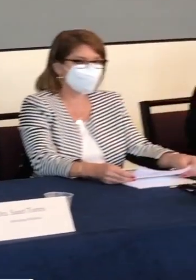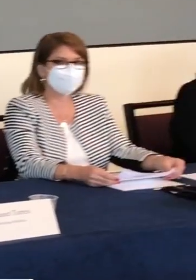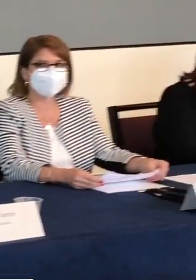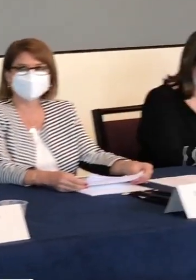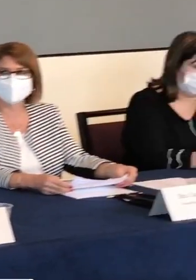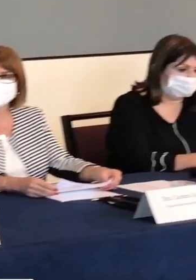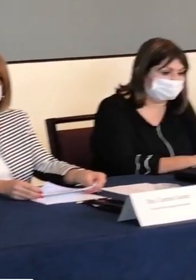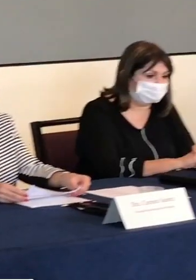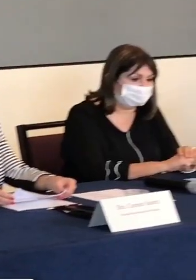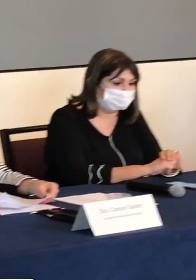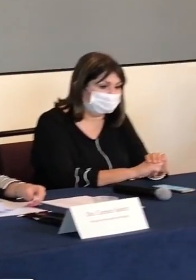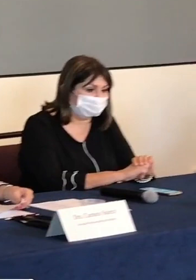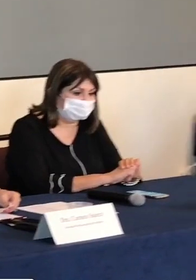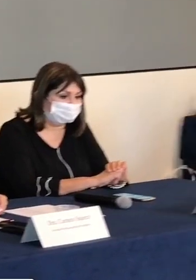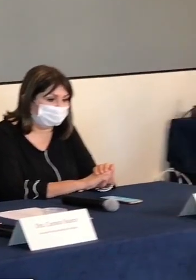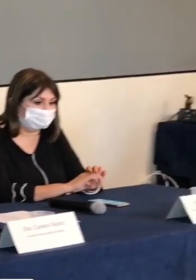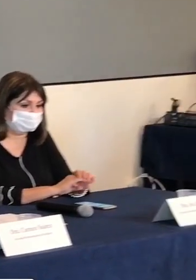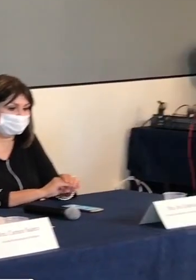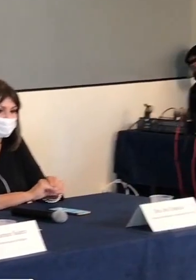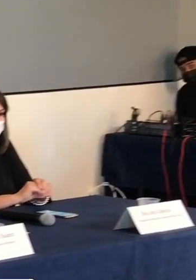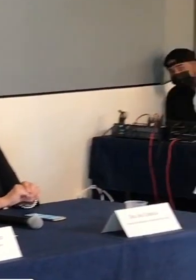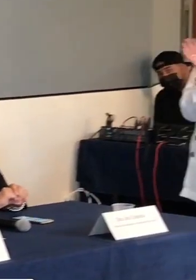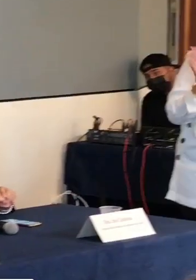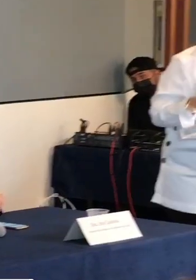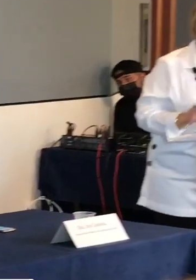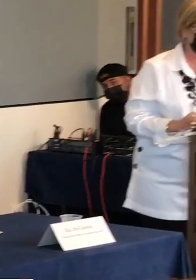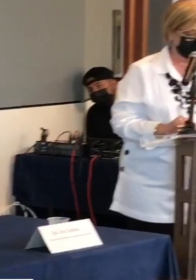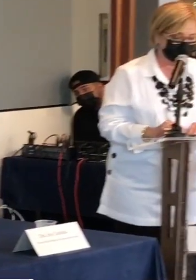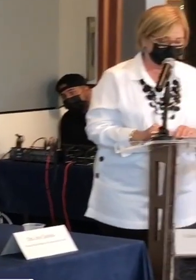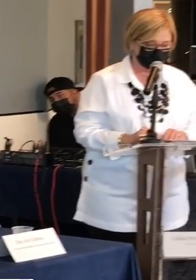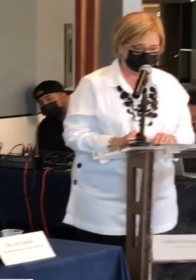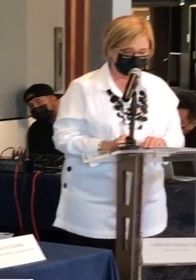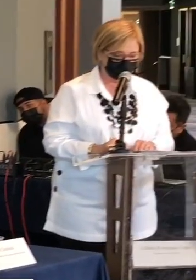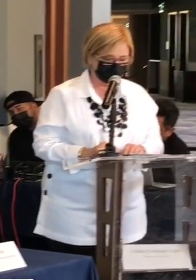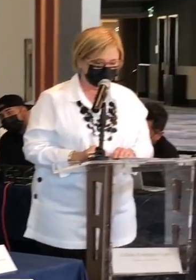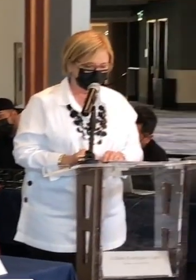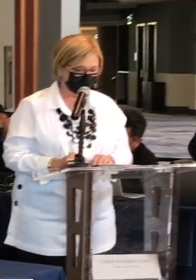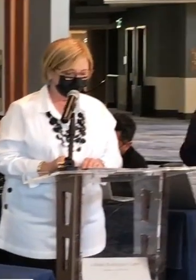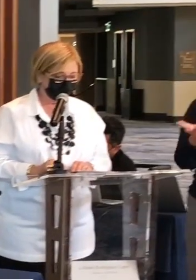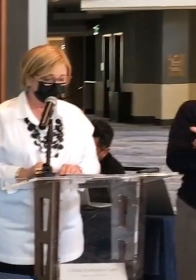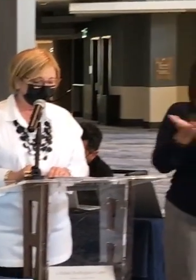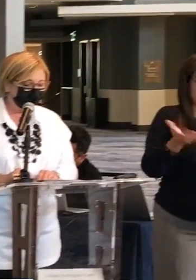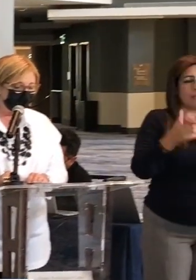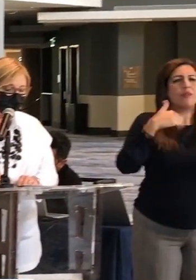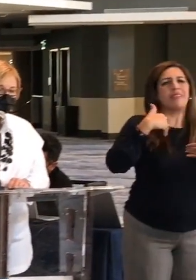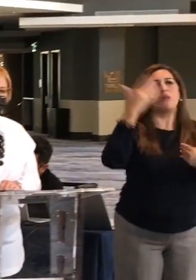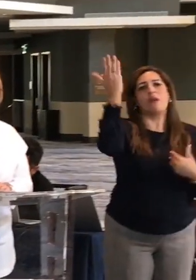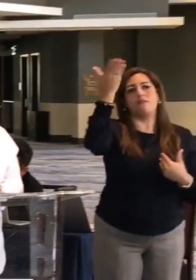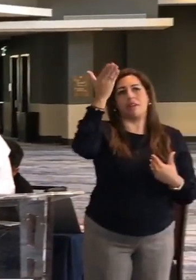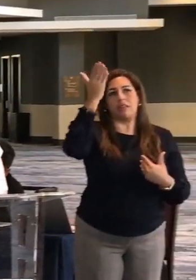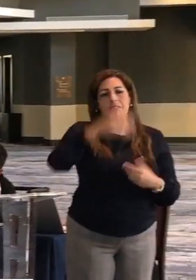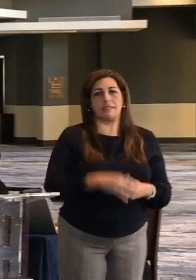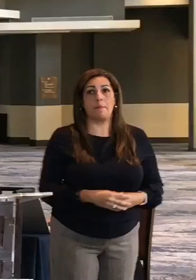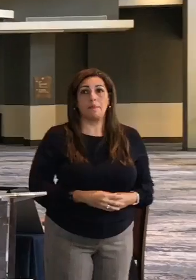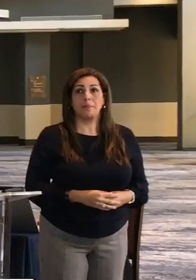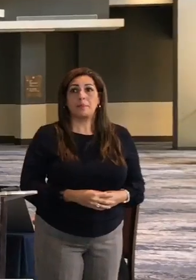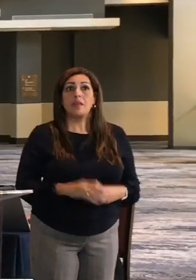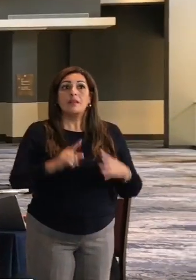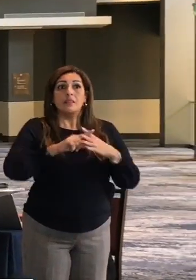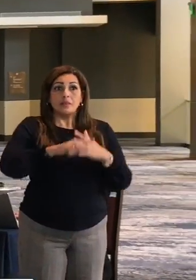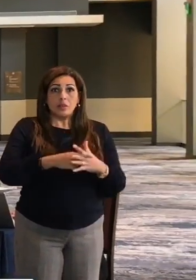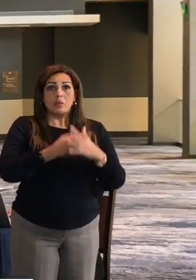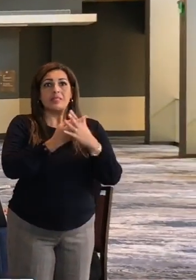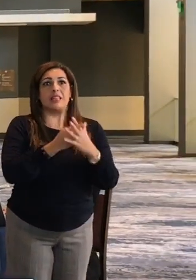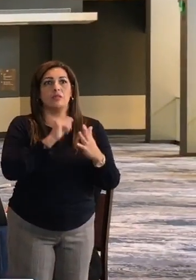también se encuentran con nosotros muchos pediatras alrededor de esta conferencia de prensa. Primero, comenzando en